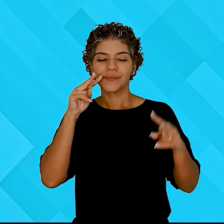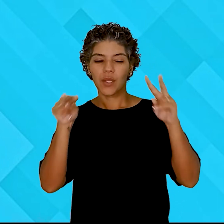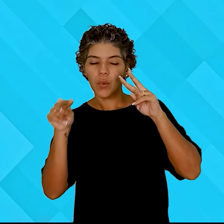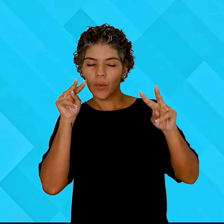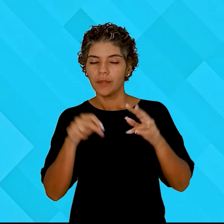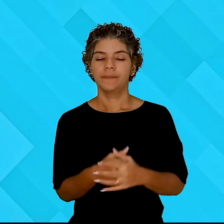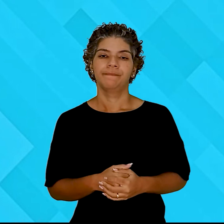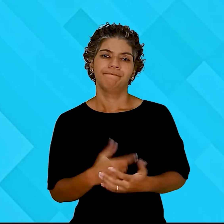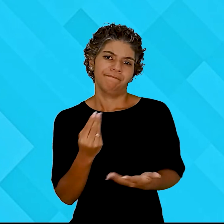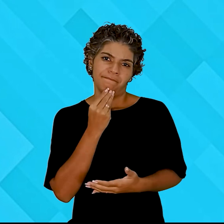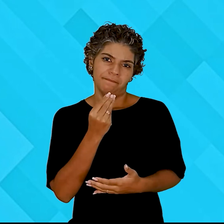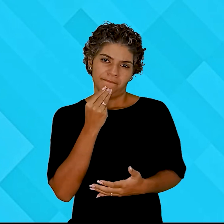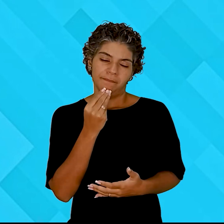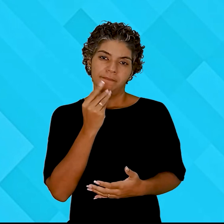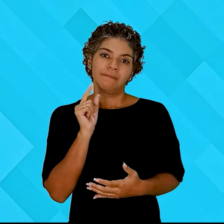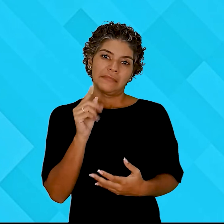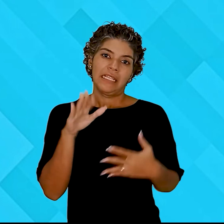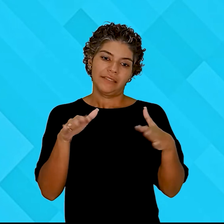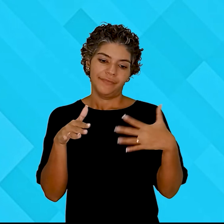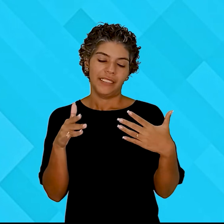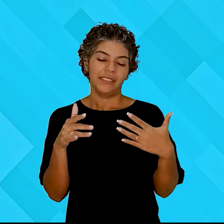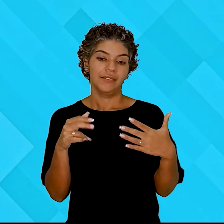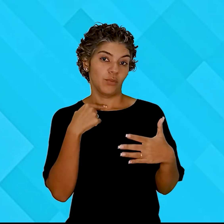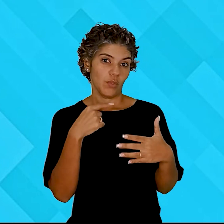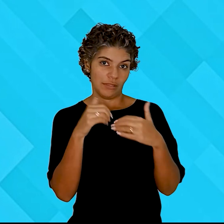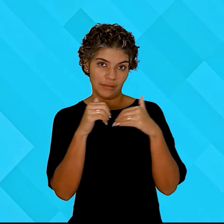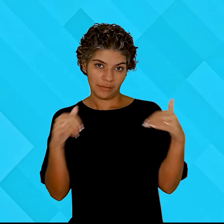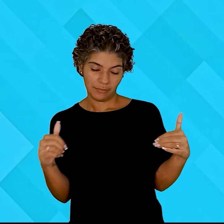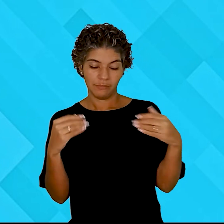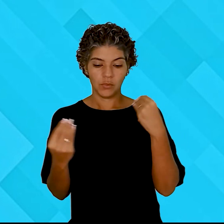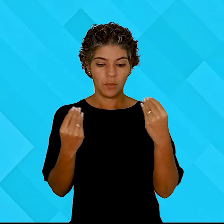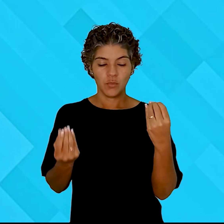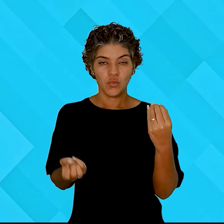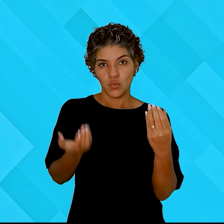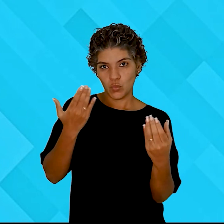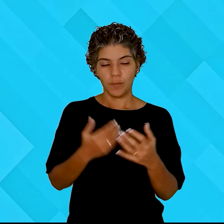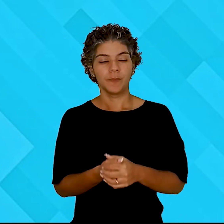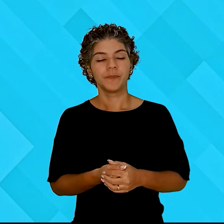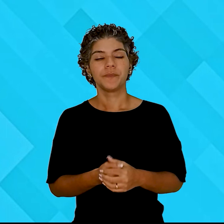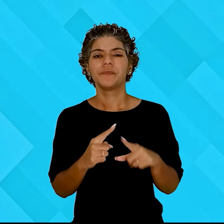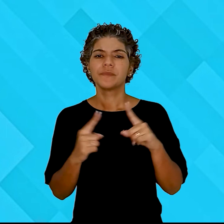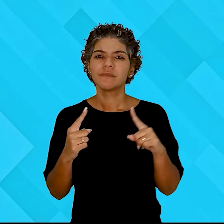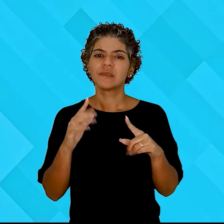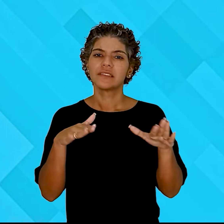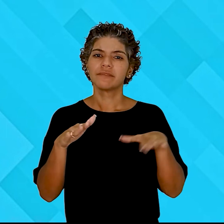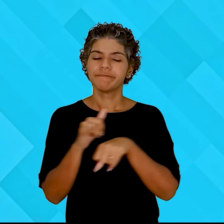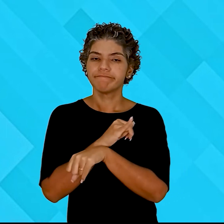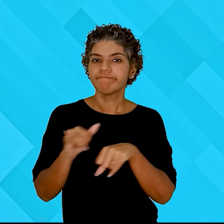misturam, é difícil de entender como que eles funcionam. Mas, de alguma forma, a temática do empreendedorismo tem sido muitas